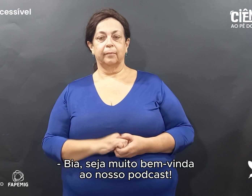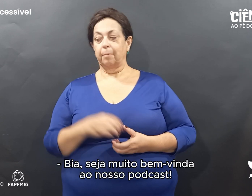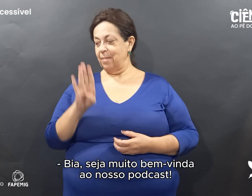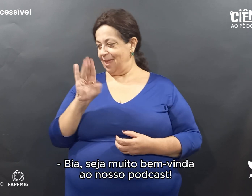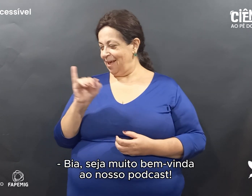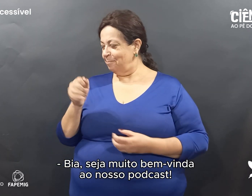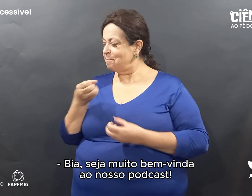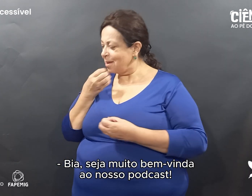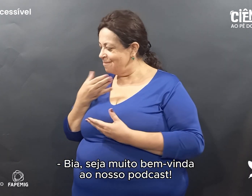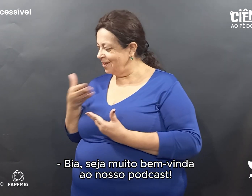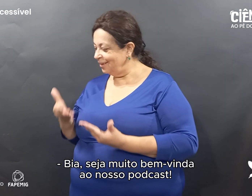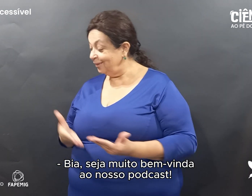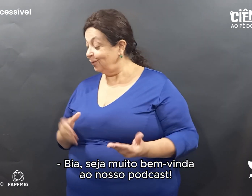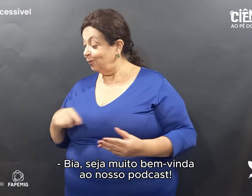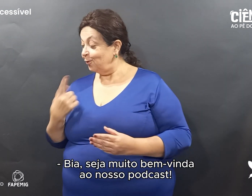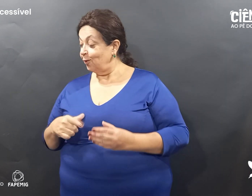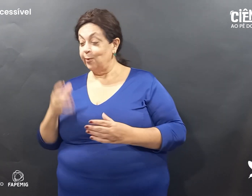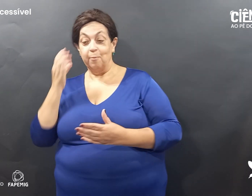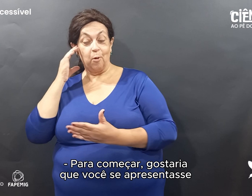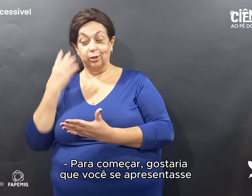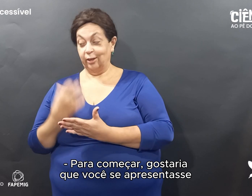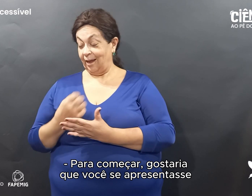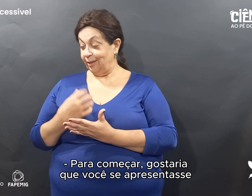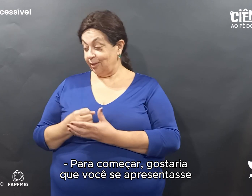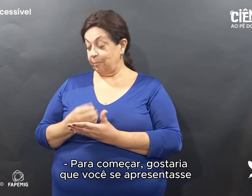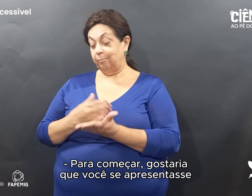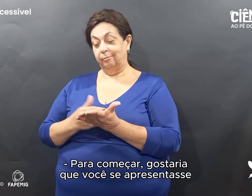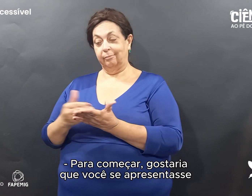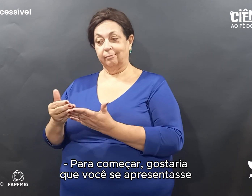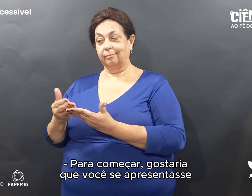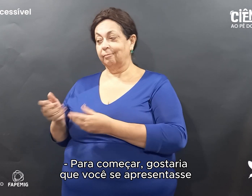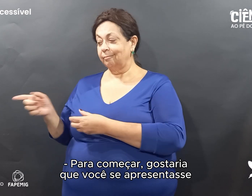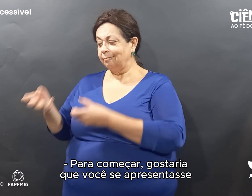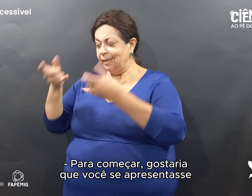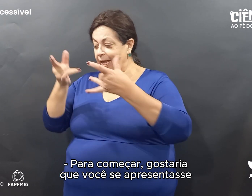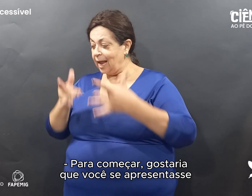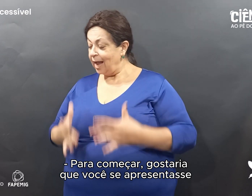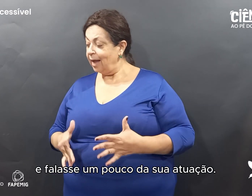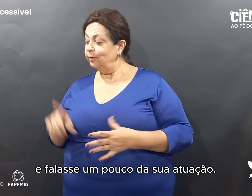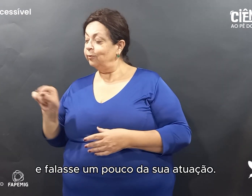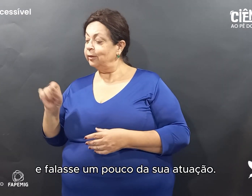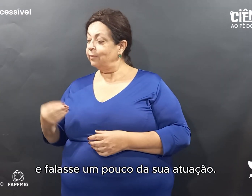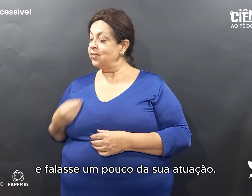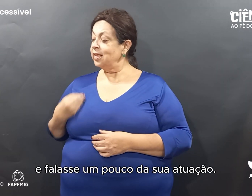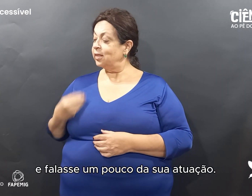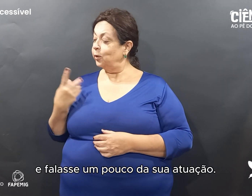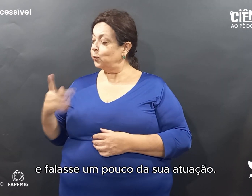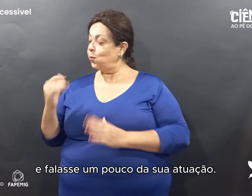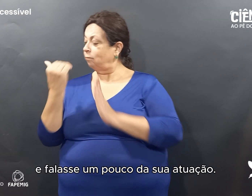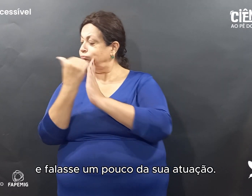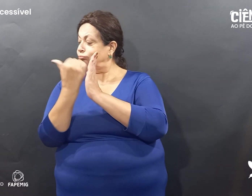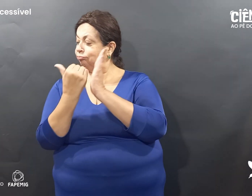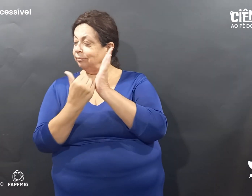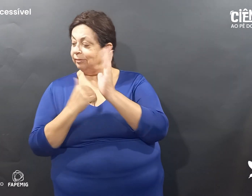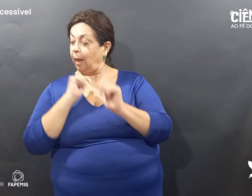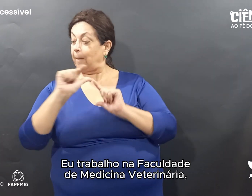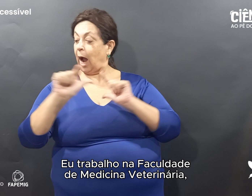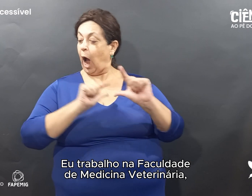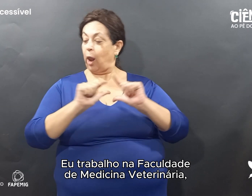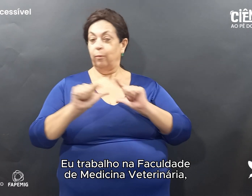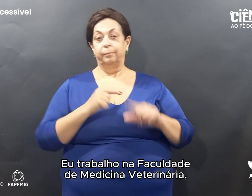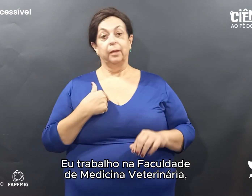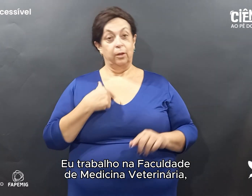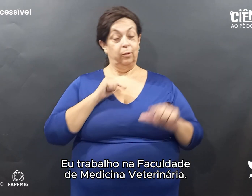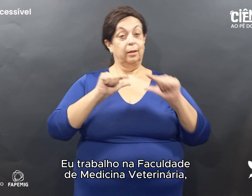Bia, seja muito bem-vinda em nosso podcast. Para começar, gostaria que você se apresentasse e falasse um pouco da sua atuação.